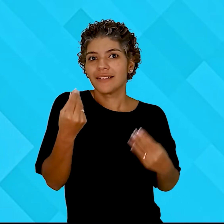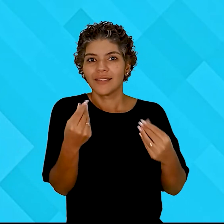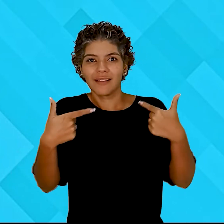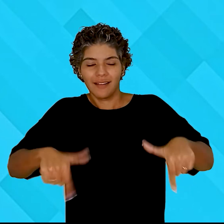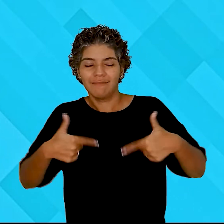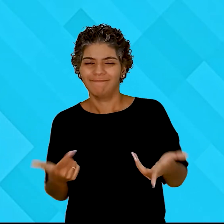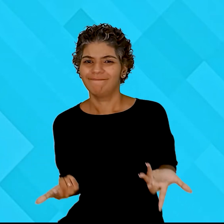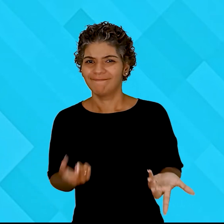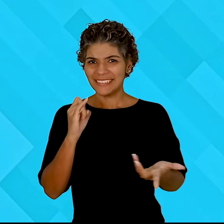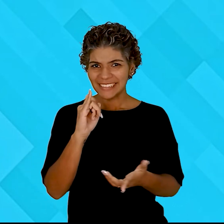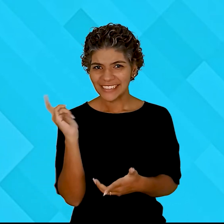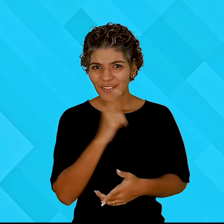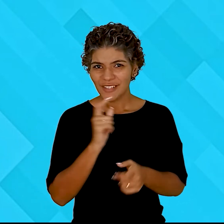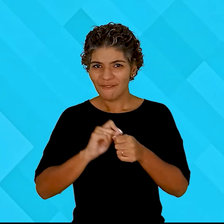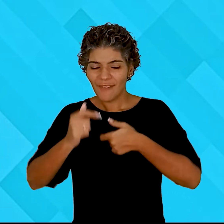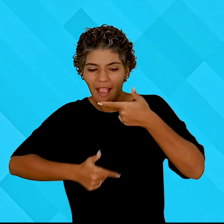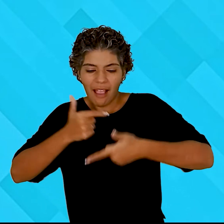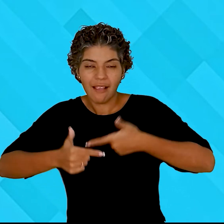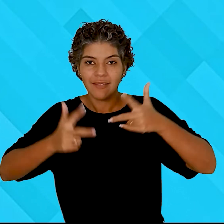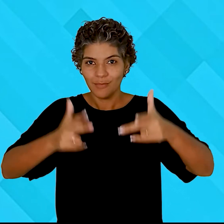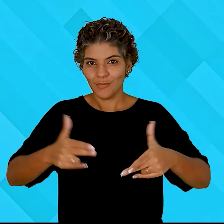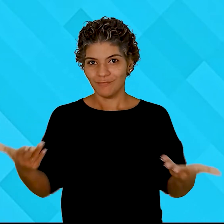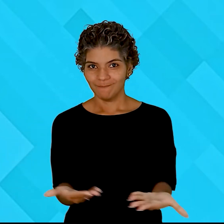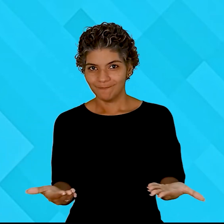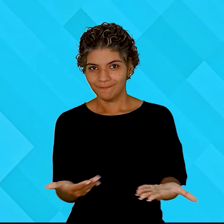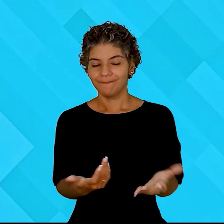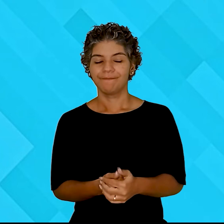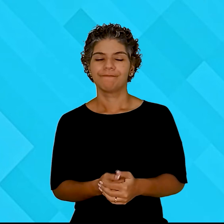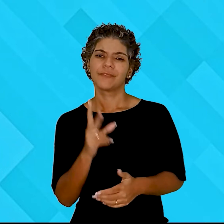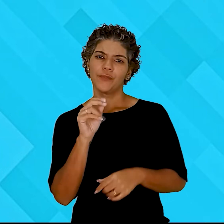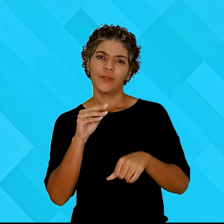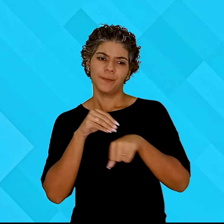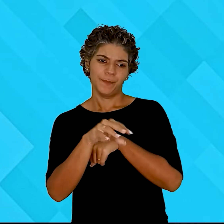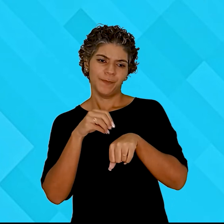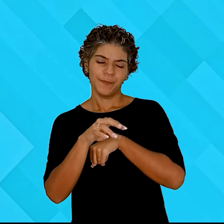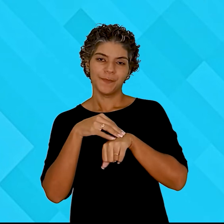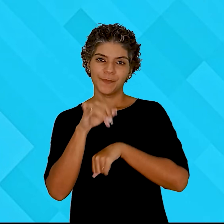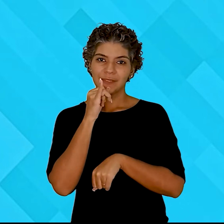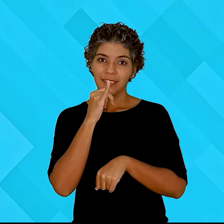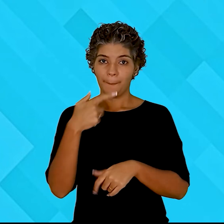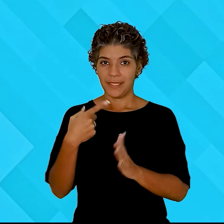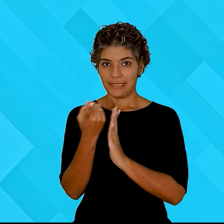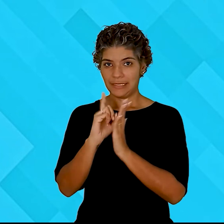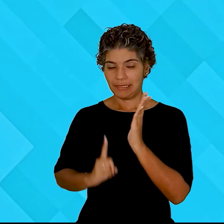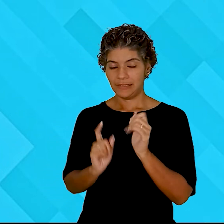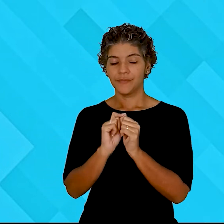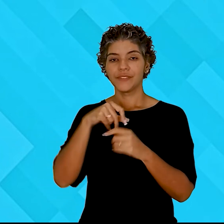hoje? E aí vou trazer um exemplo. Durante a minha dissertação no Programa de Cultura e Territorialidade da UF, eu entrevistei